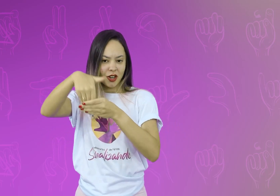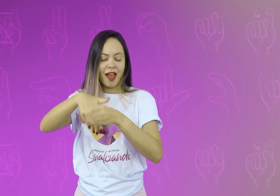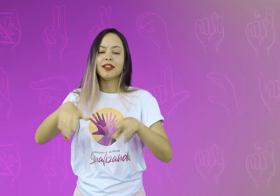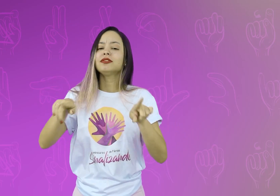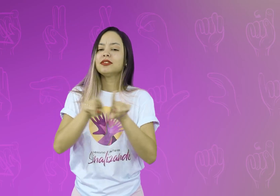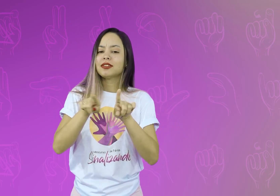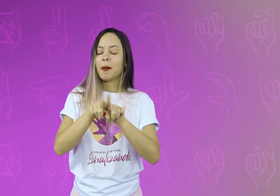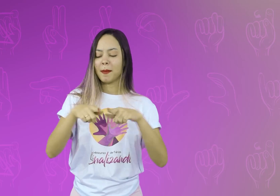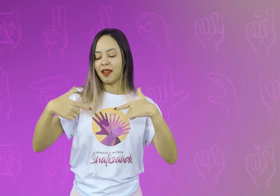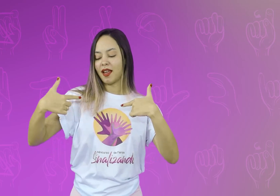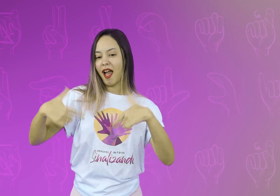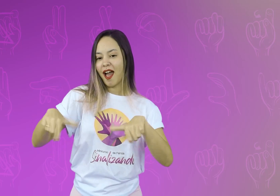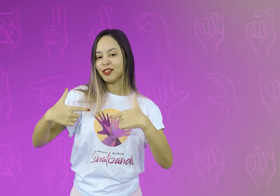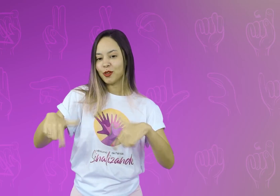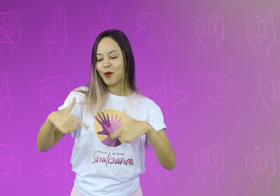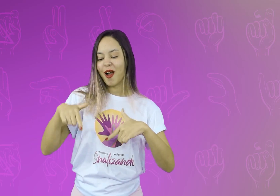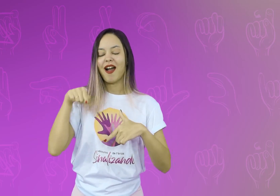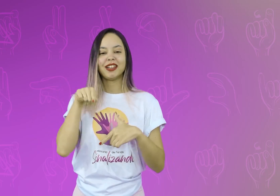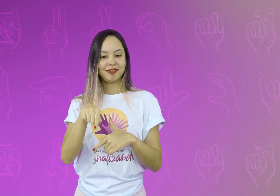usar esse vocabulário.